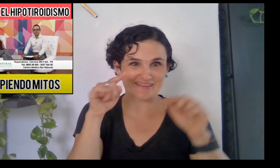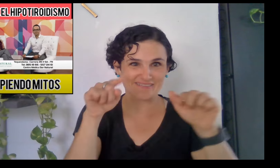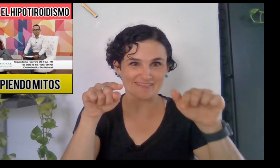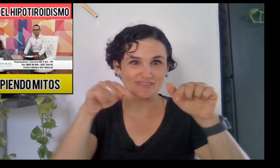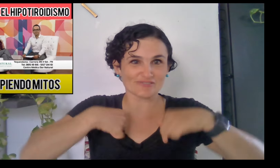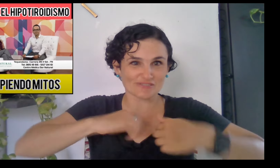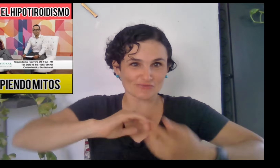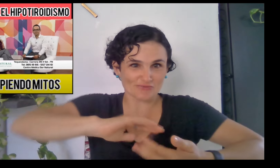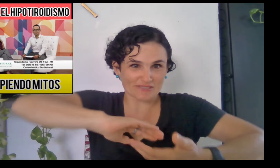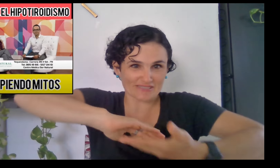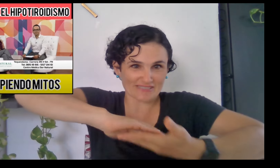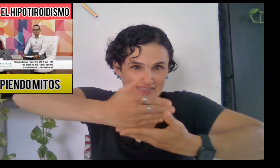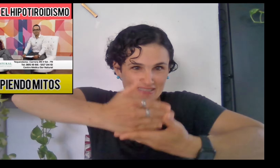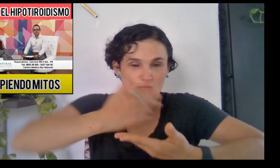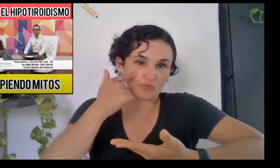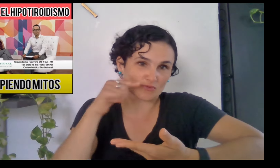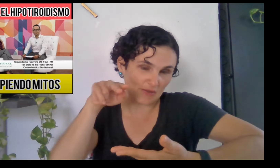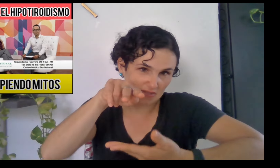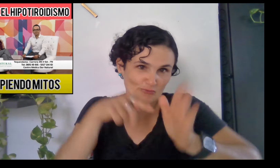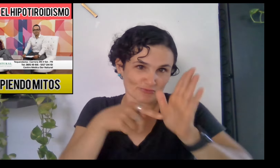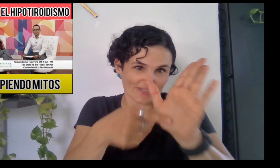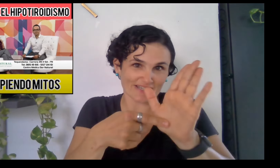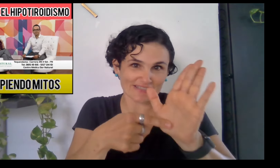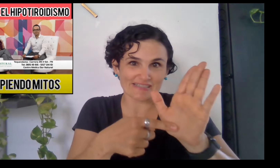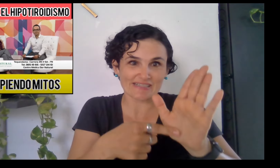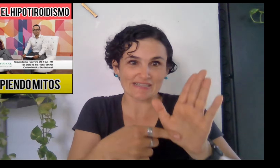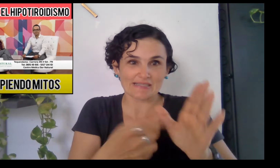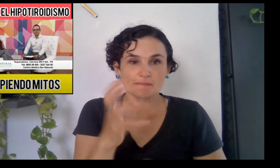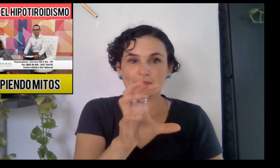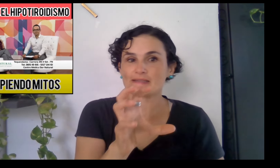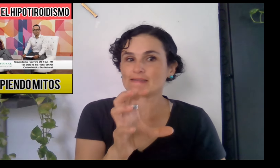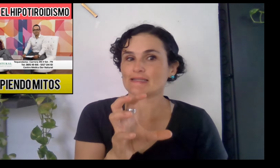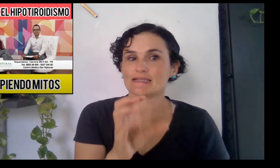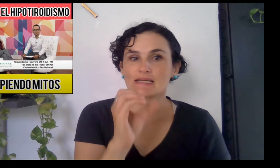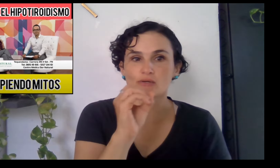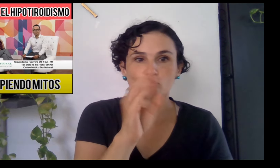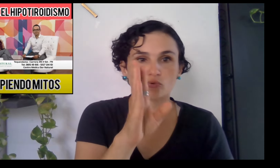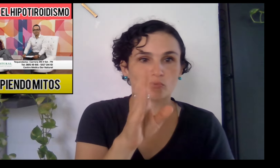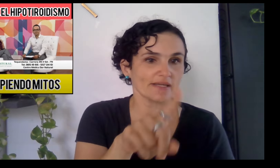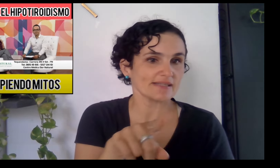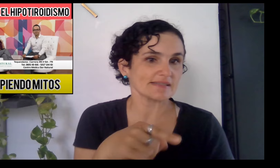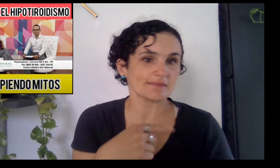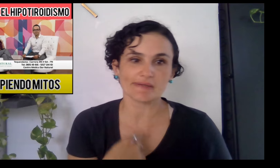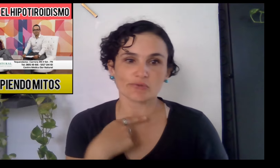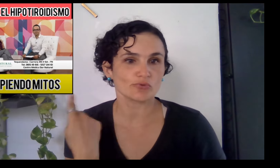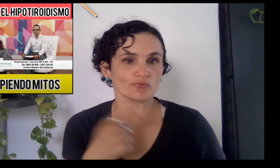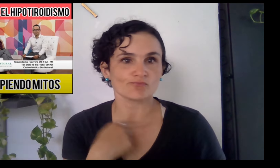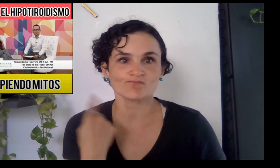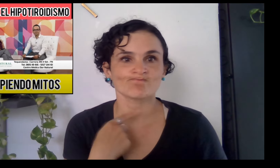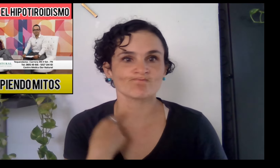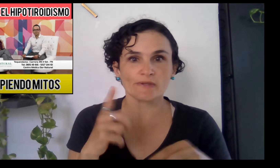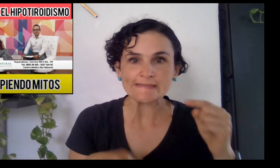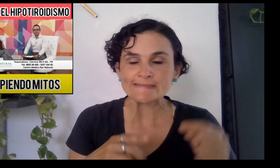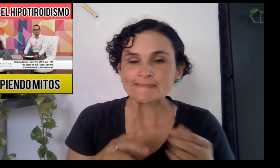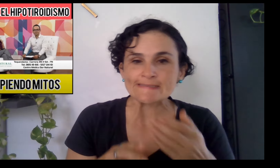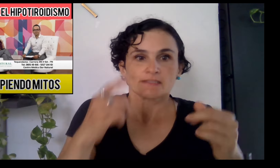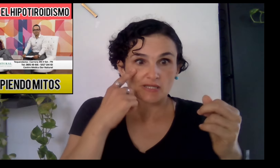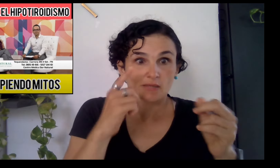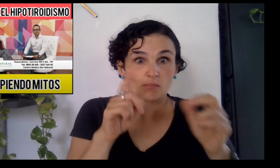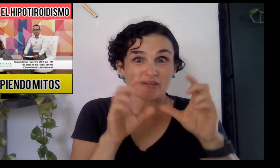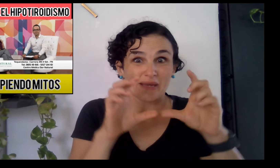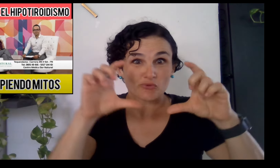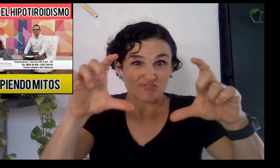estuve tratando en el computador de mostrar pantalla con OBS, pero no pude. Entonces les